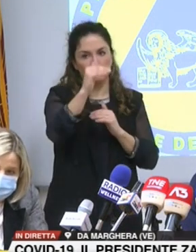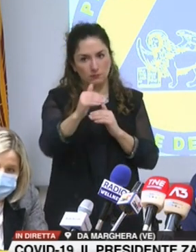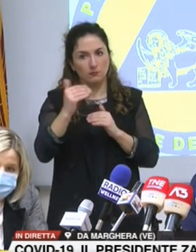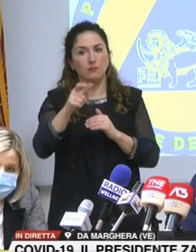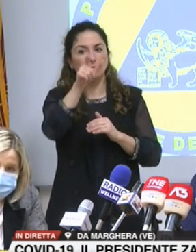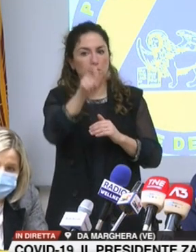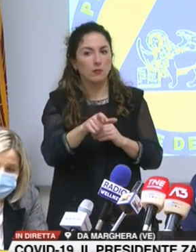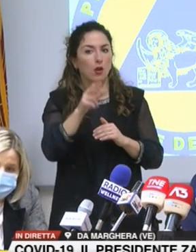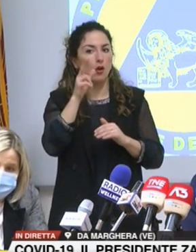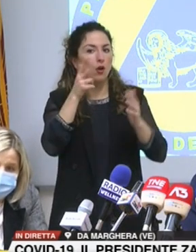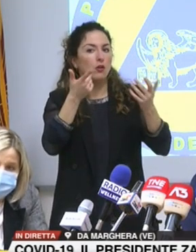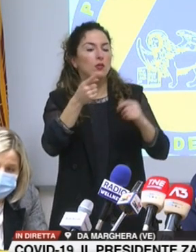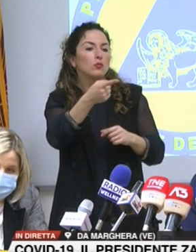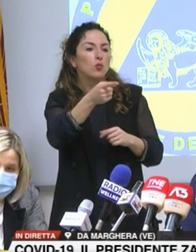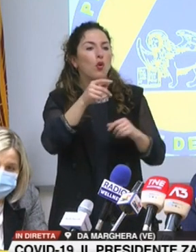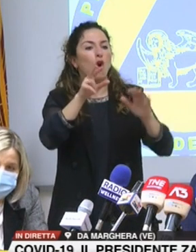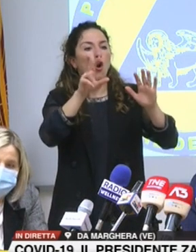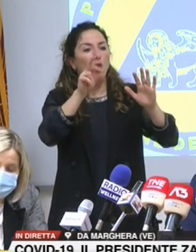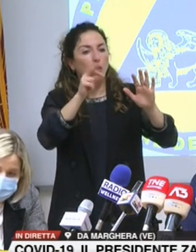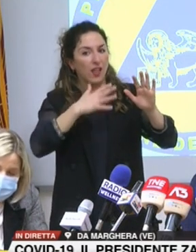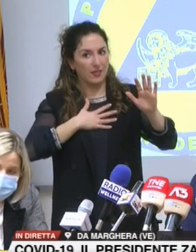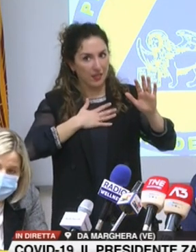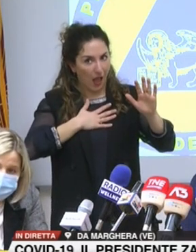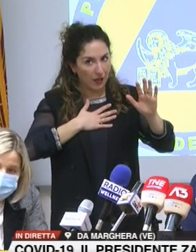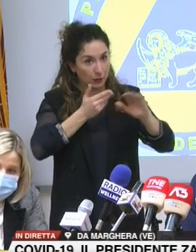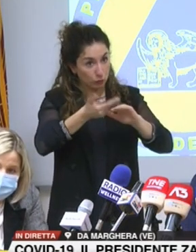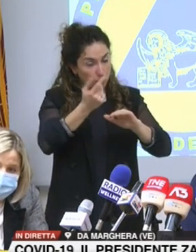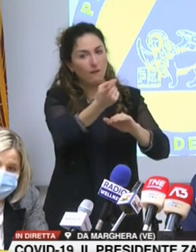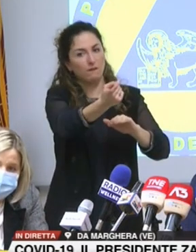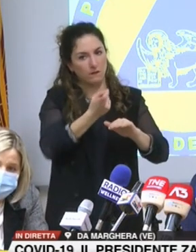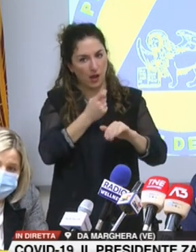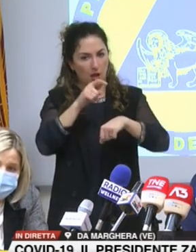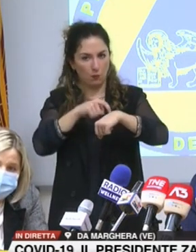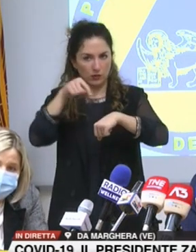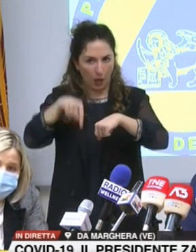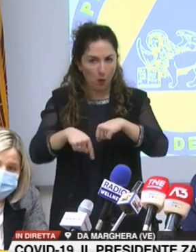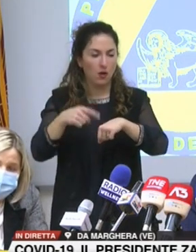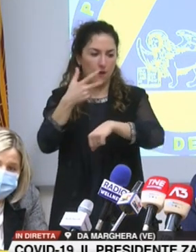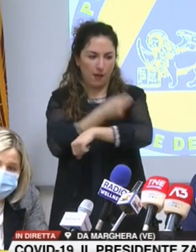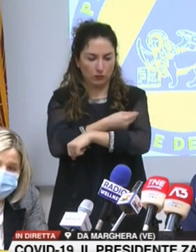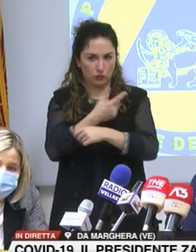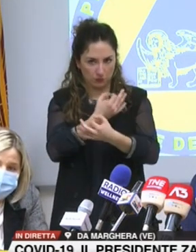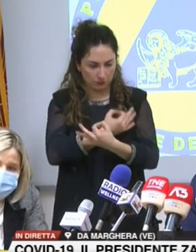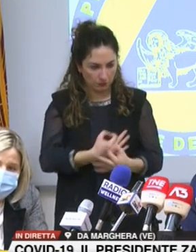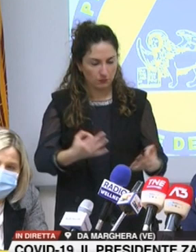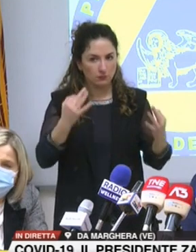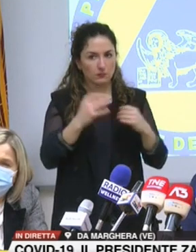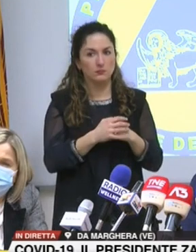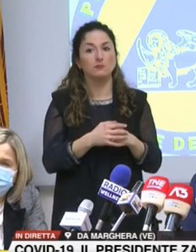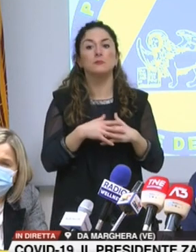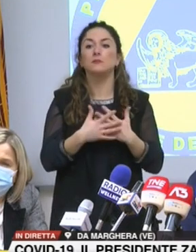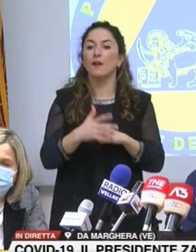80 anni, vieni lunedì prossimo alle ore X nel tal posto a farti vaccinare. I vaccini